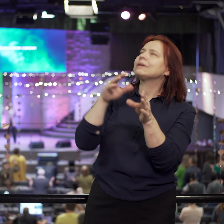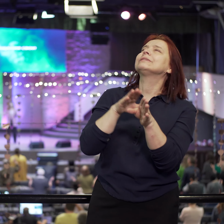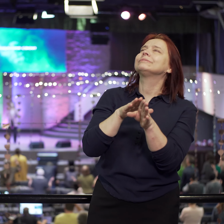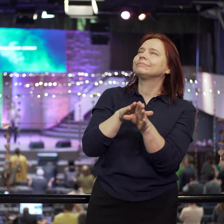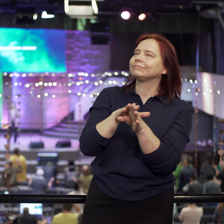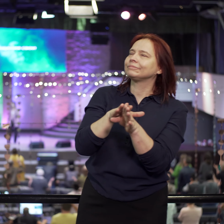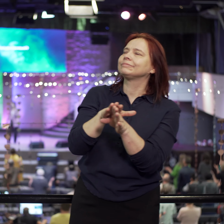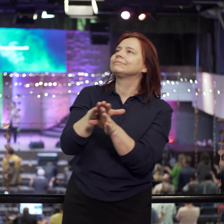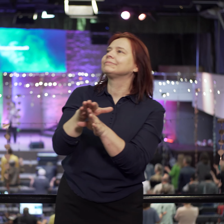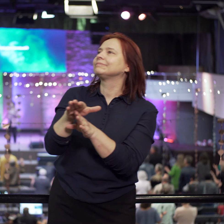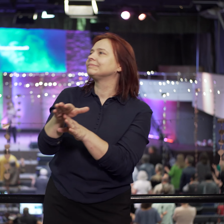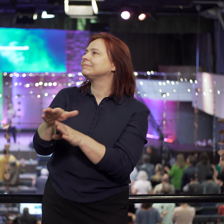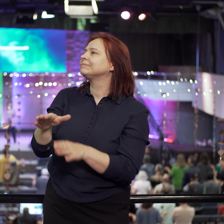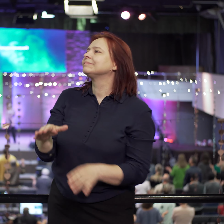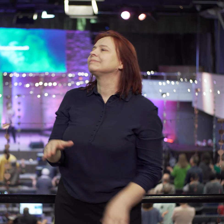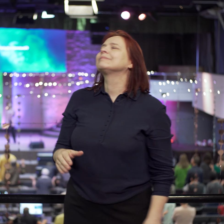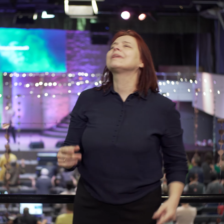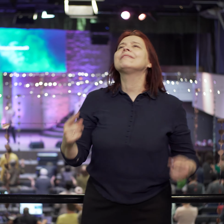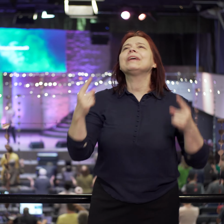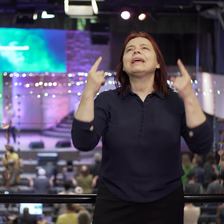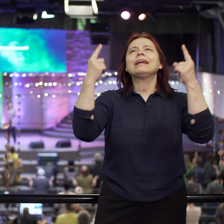обещания свои,